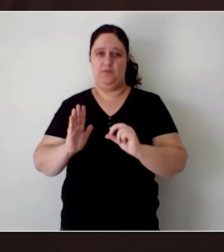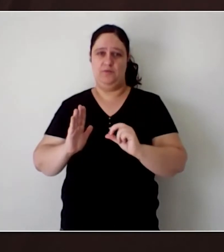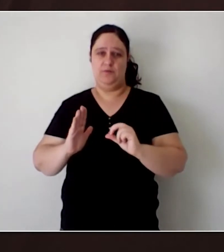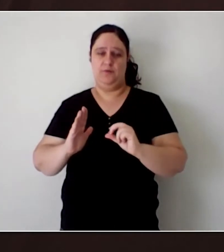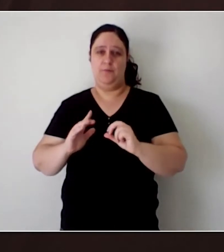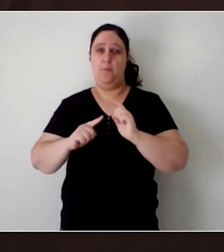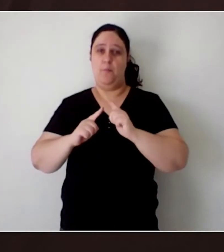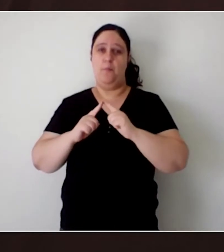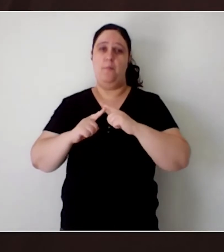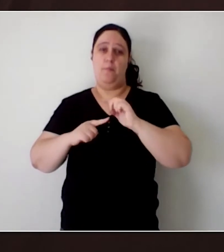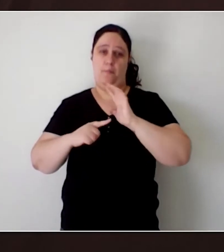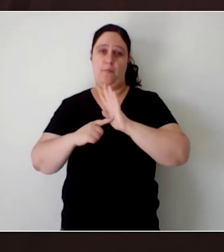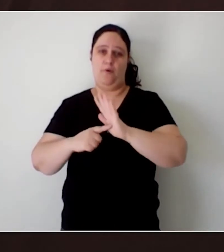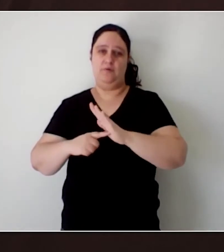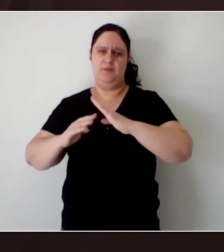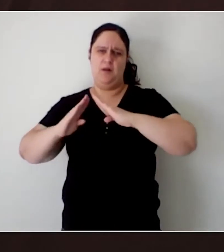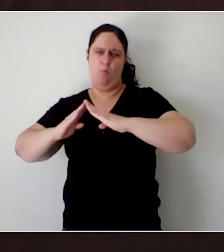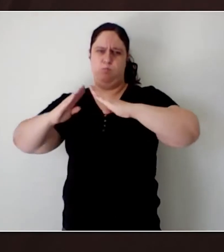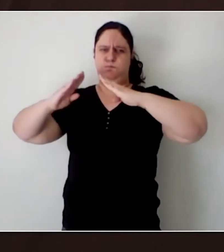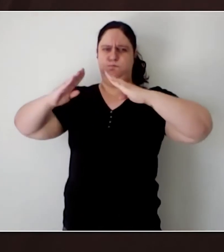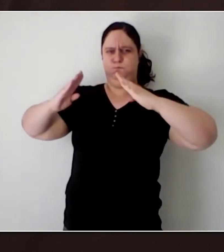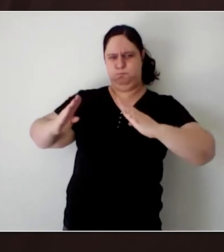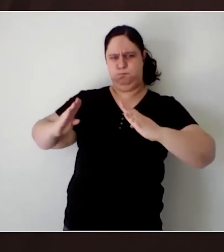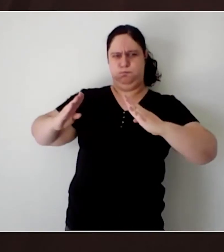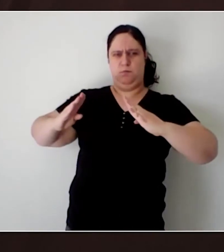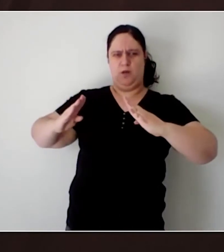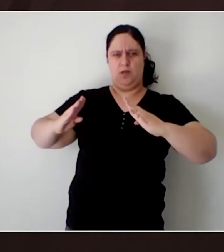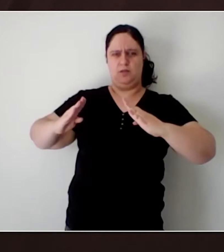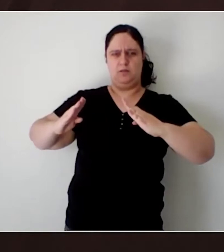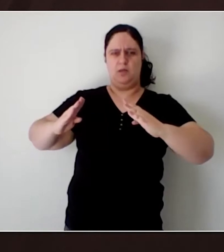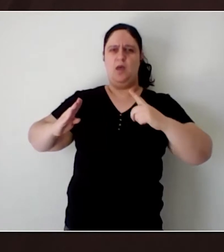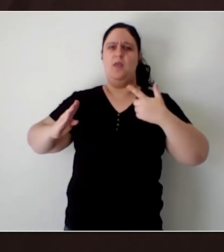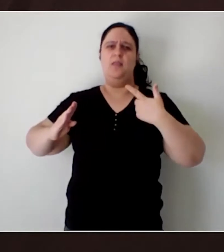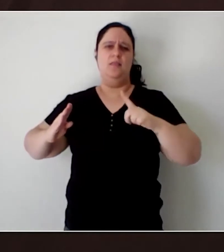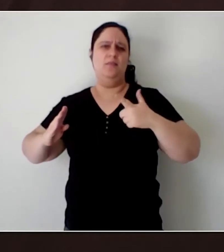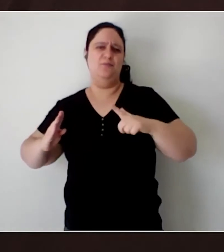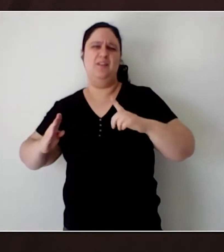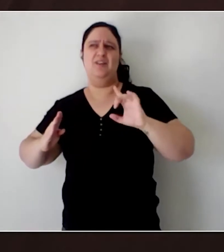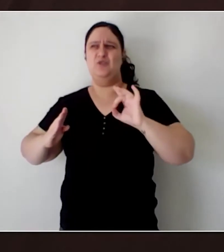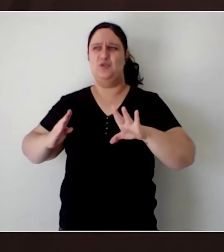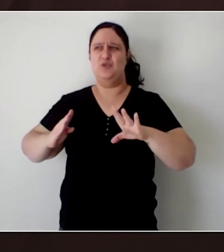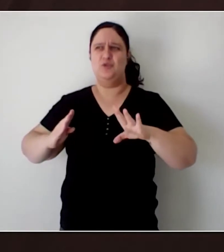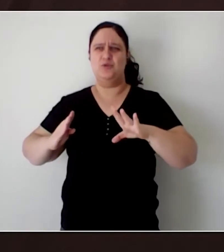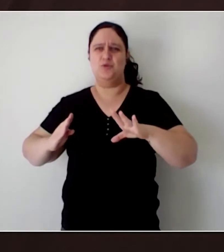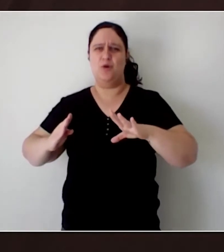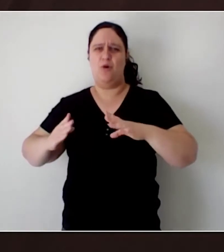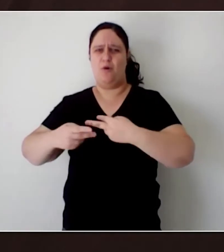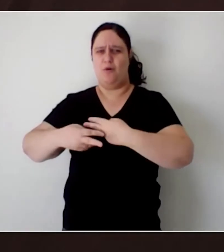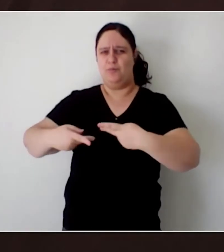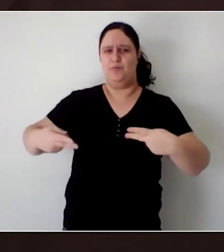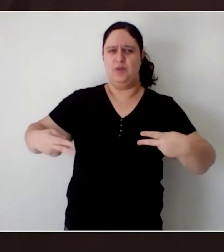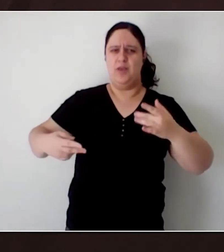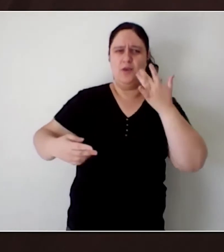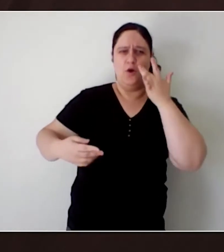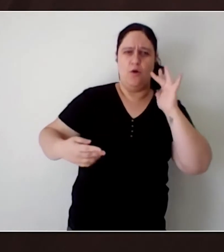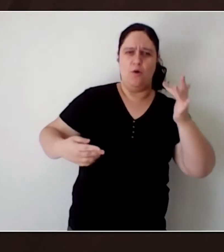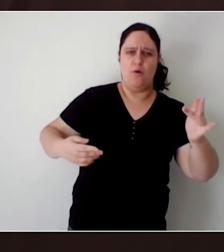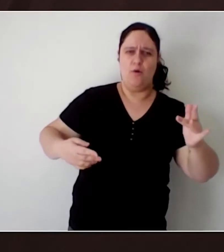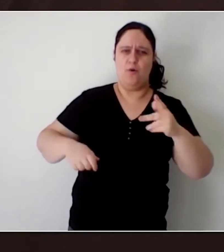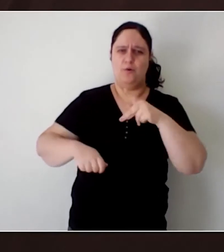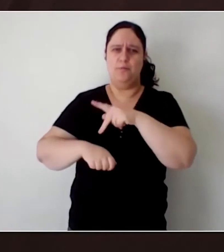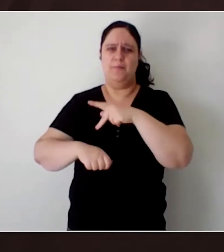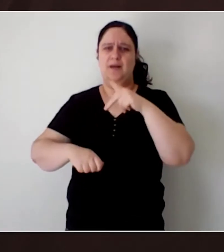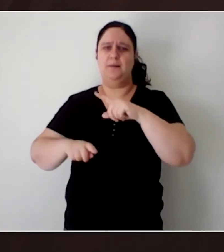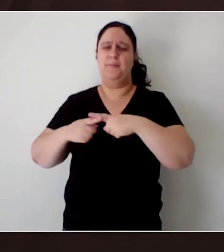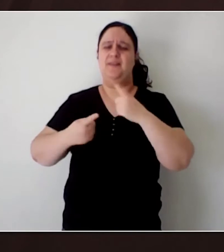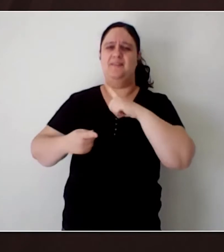utensílio que se pode entender por vasos, tá? Não há somente utensílios de ouro e de prata, há também de madeira e de barro,